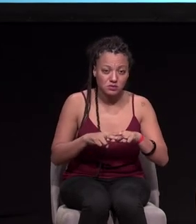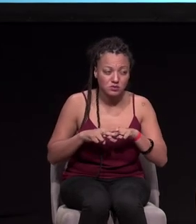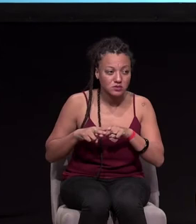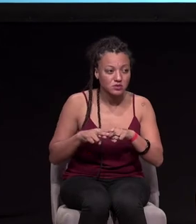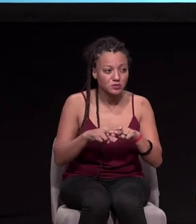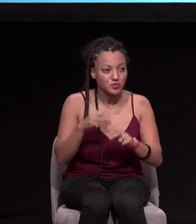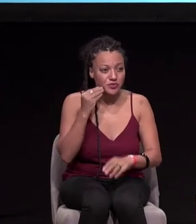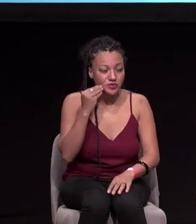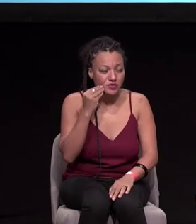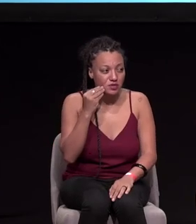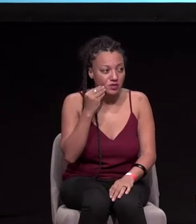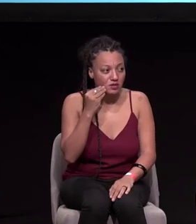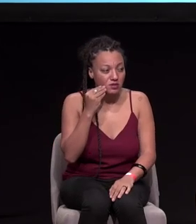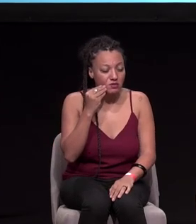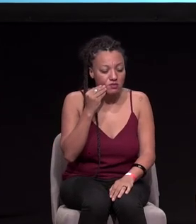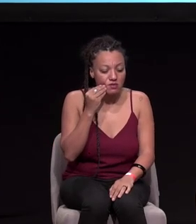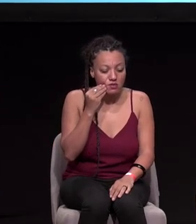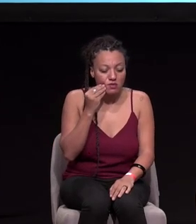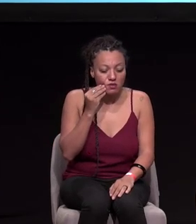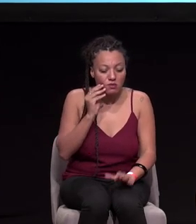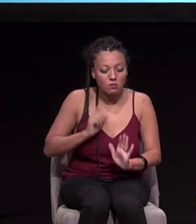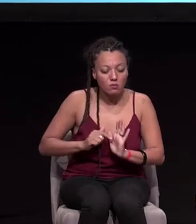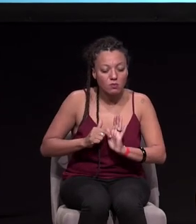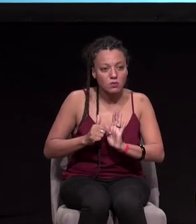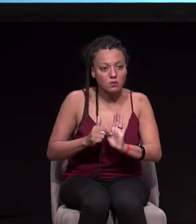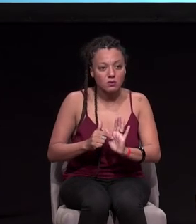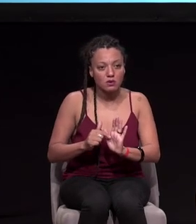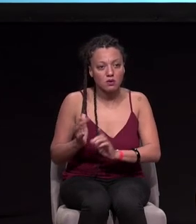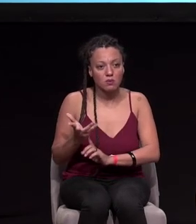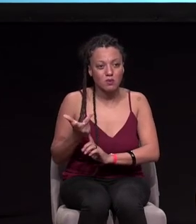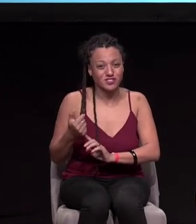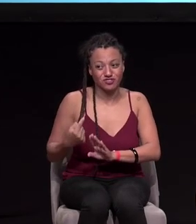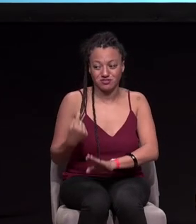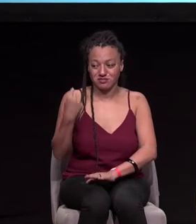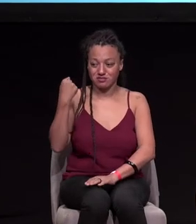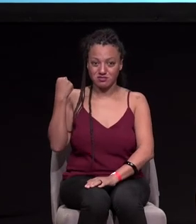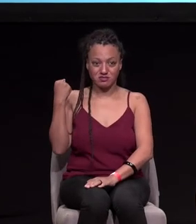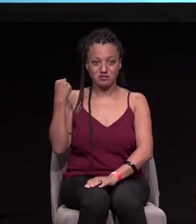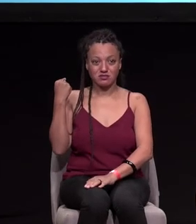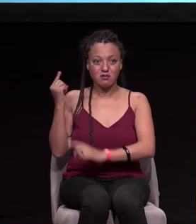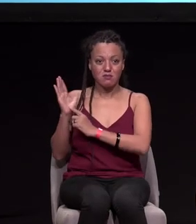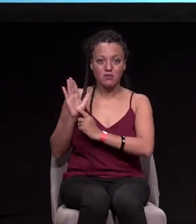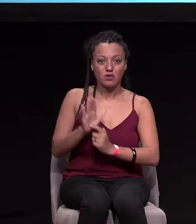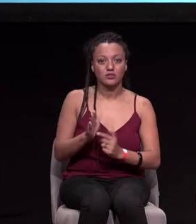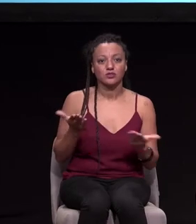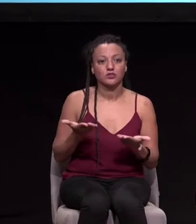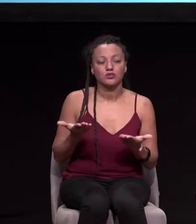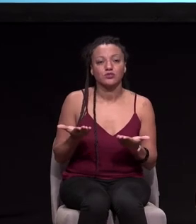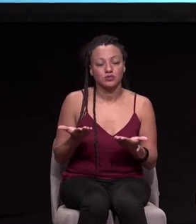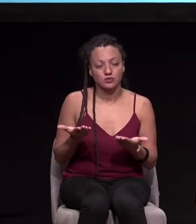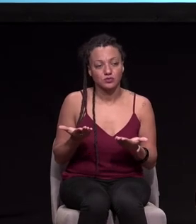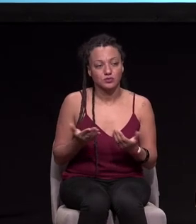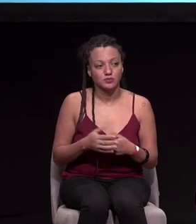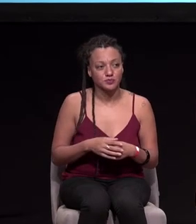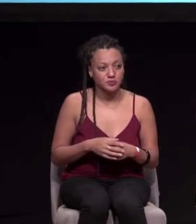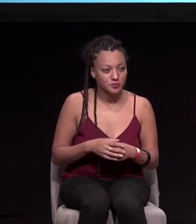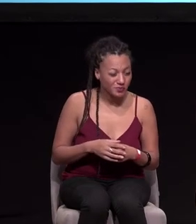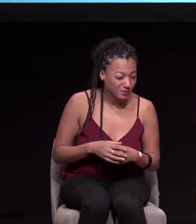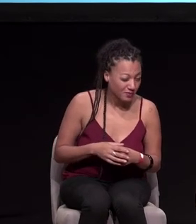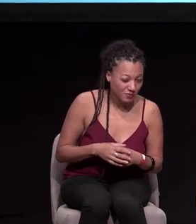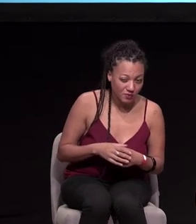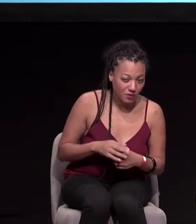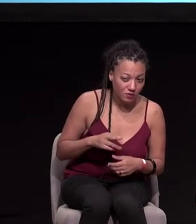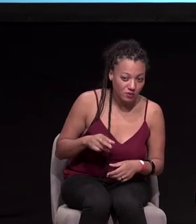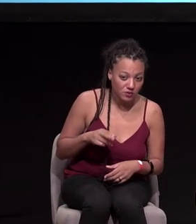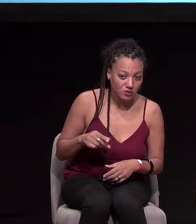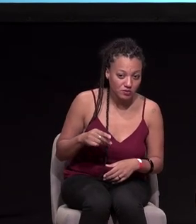reconstruir o lugar desse artista como atestar o brasileiro acha que o projeto um pouco do mário é esse isso tem um eco numa política que vai acontecer a partir